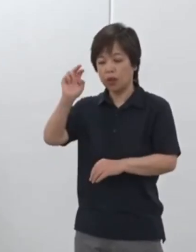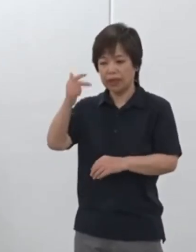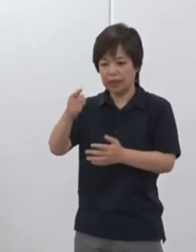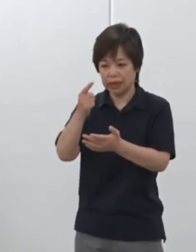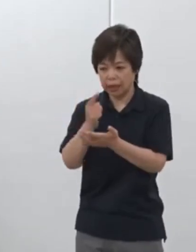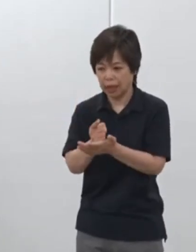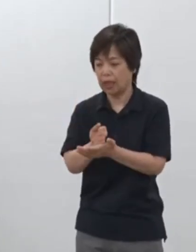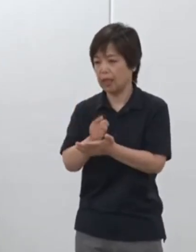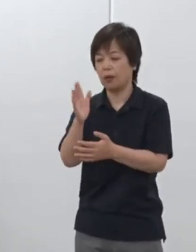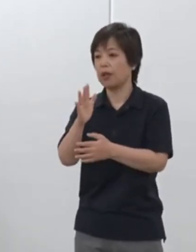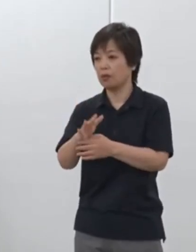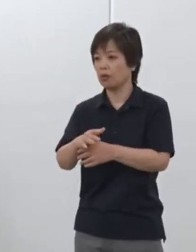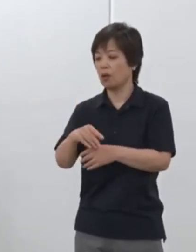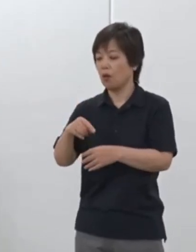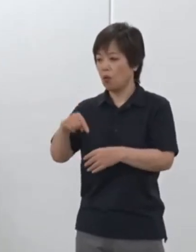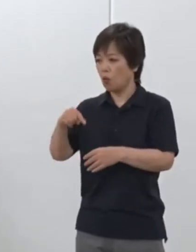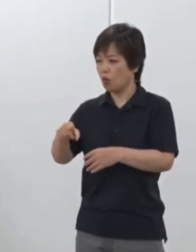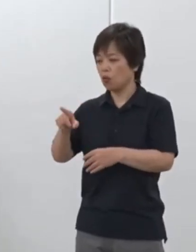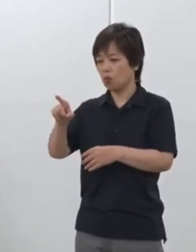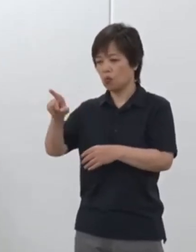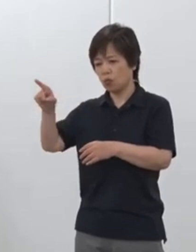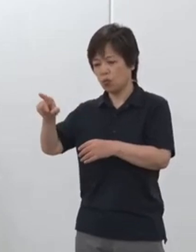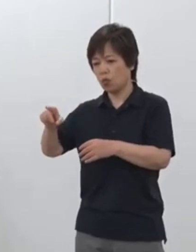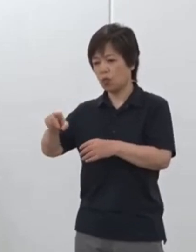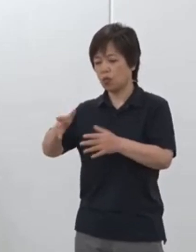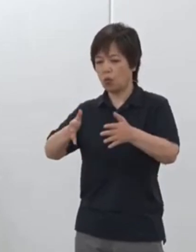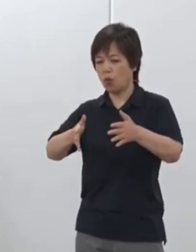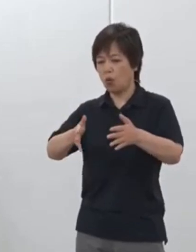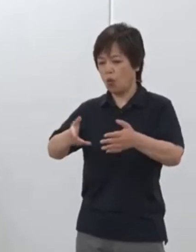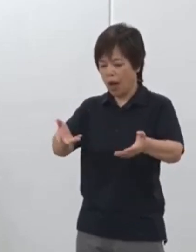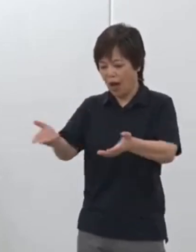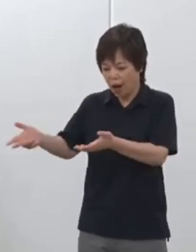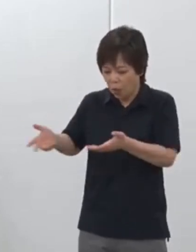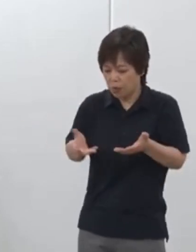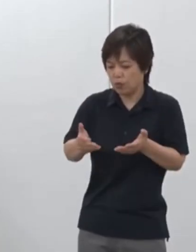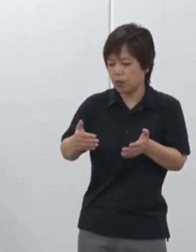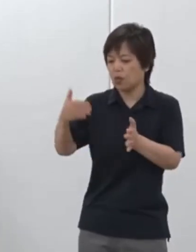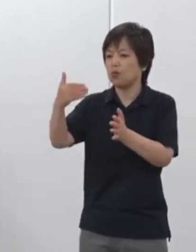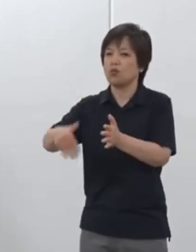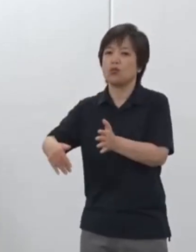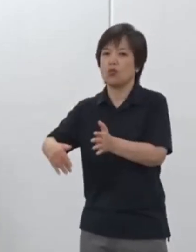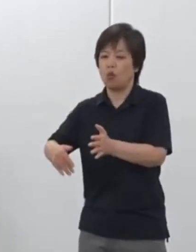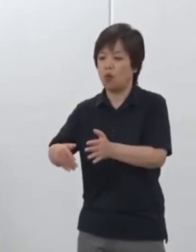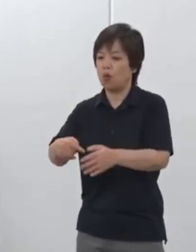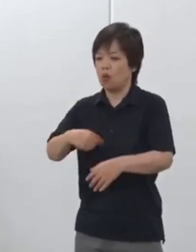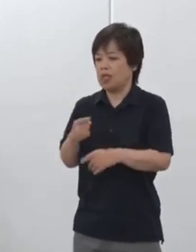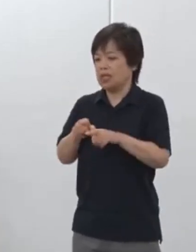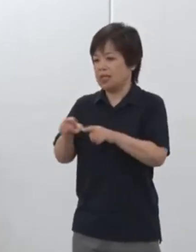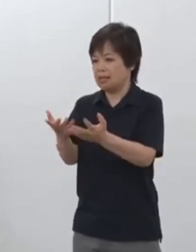て、わざわざここまで運ぶぐらいやったら間の自治体さんが受け入れてくれたらできるわけな